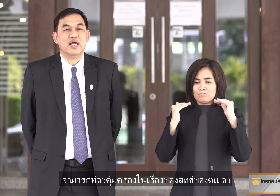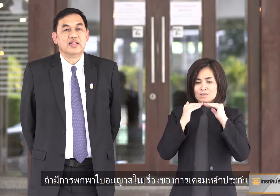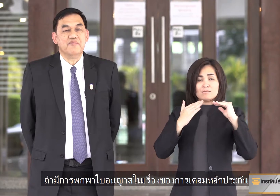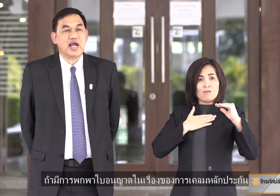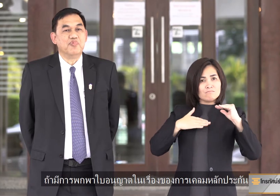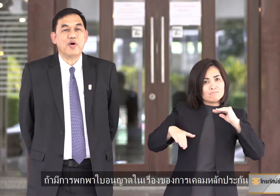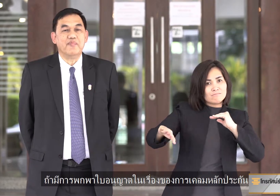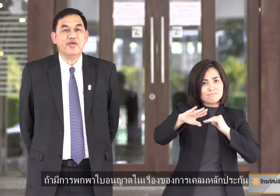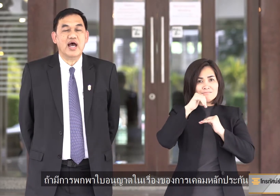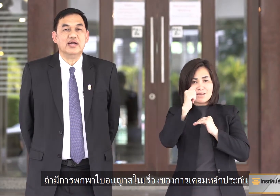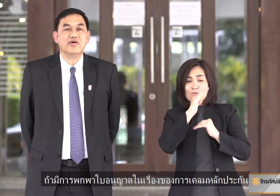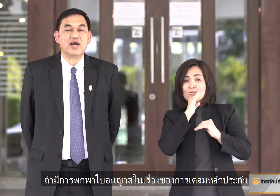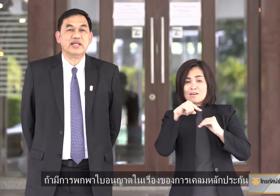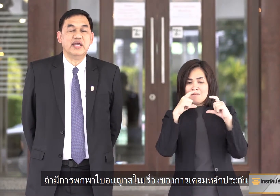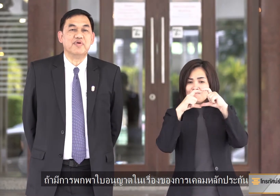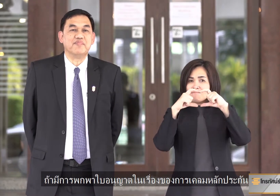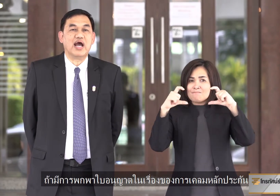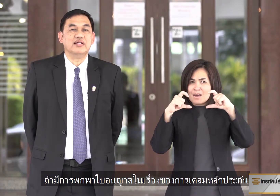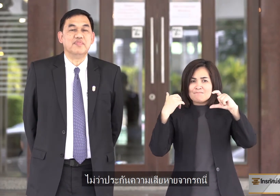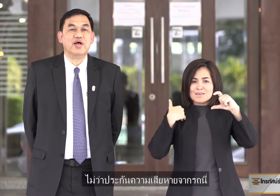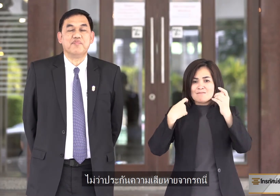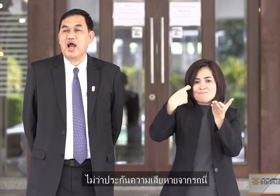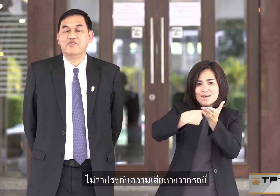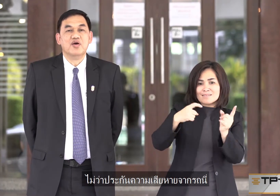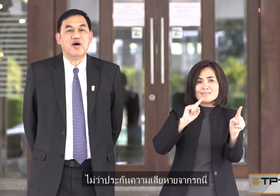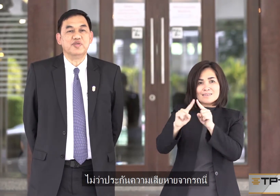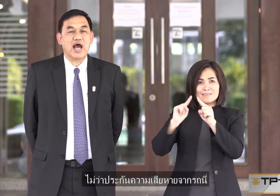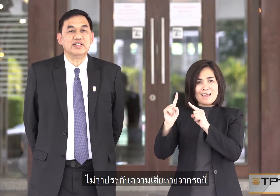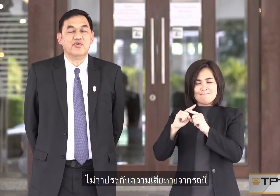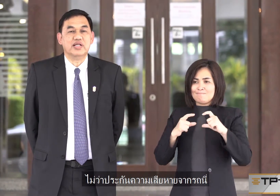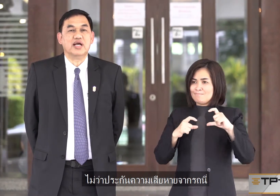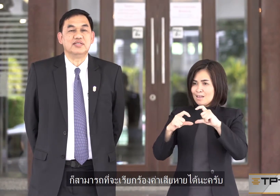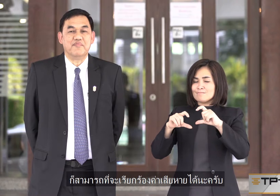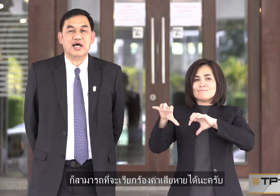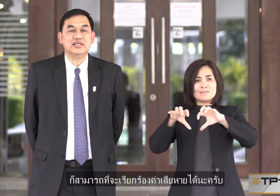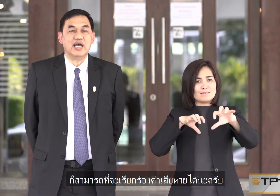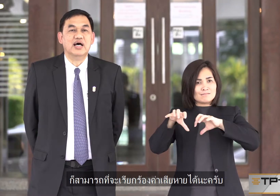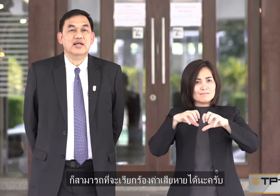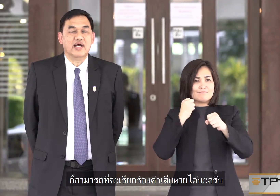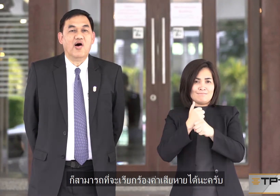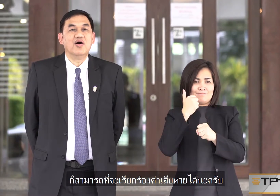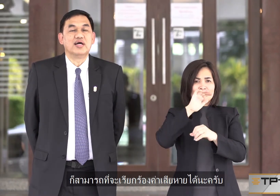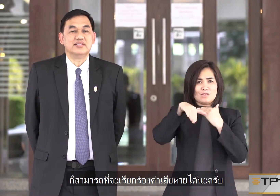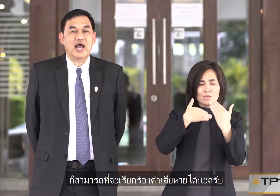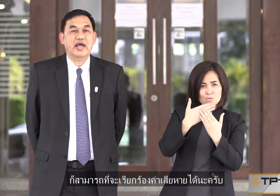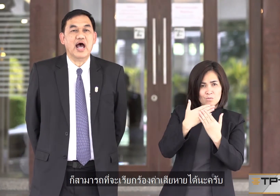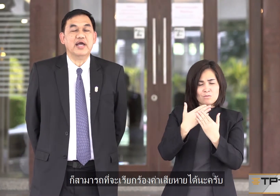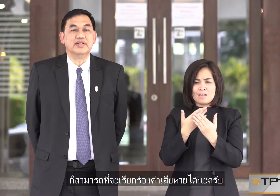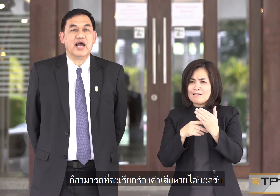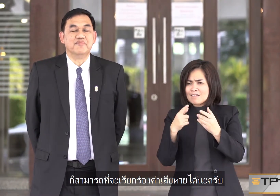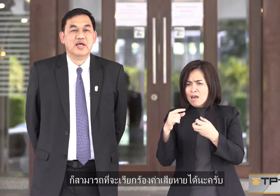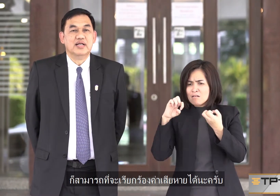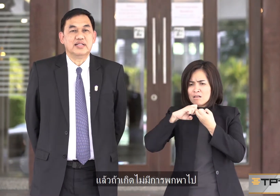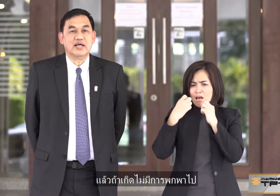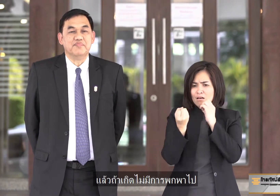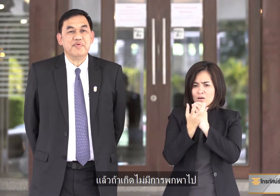นะครับถ้ามีการพกพาใบอนุญาตในเรื่องของการเคลมหลักประกันไม่ว่าประกันความเสียหายจากรถนี่ก็สามารถที่จะเรียกร้องค่าเสียหายได้นะ